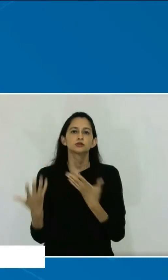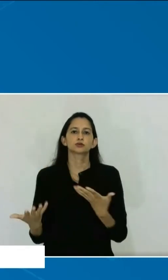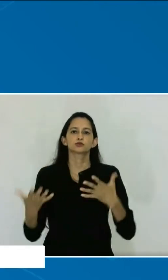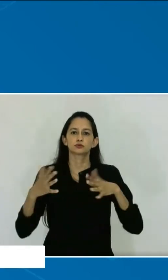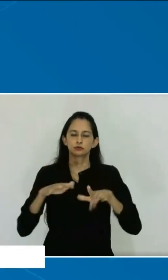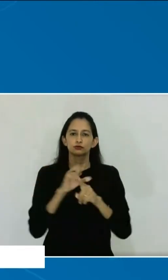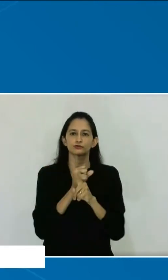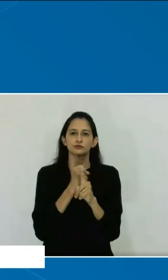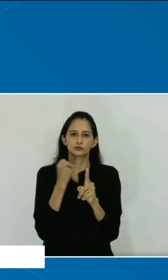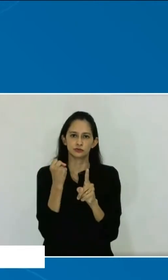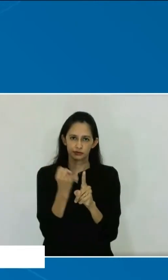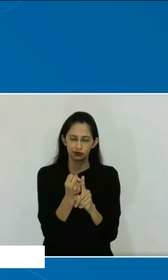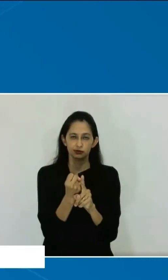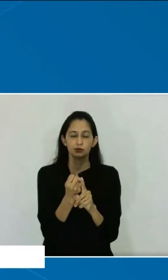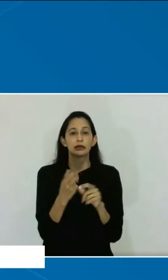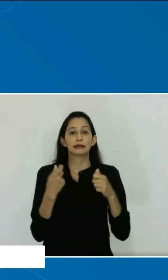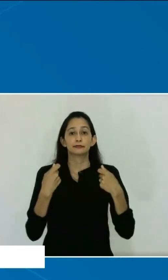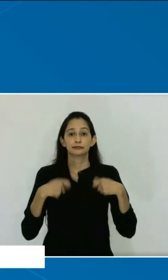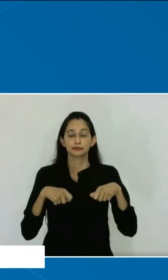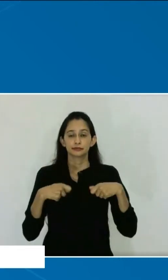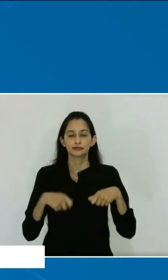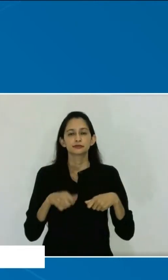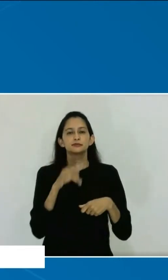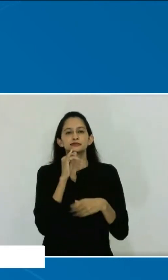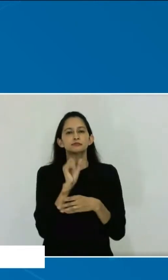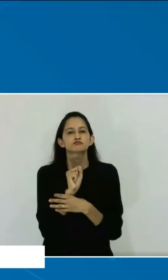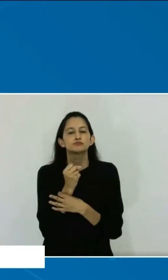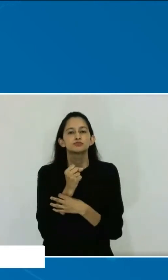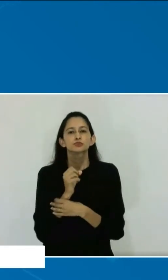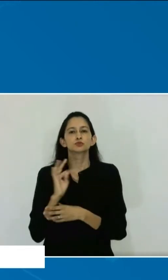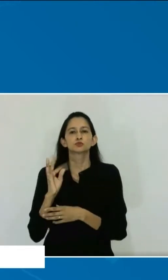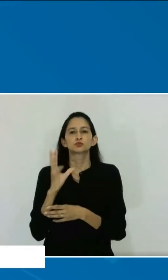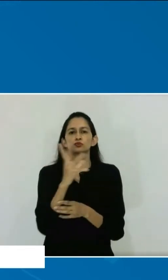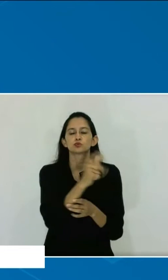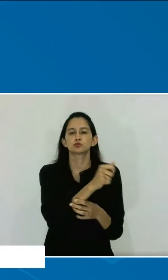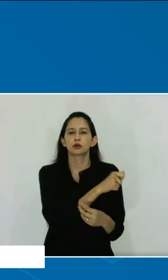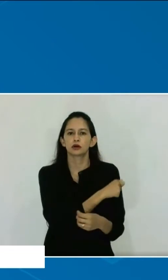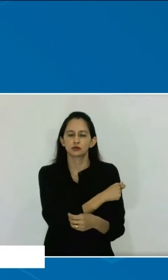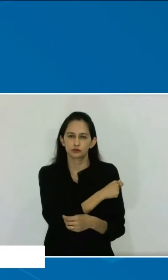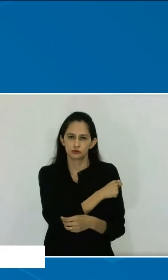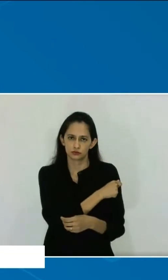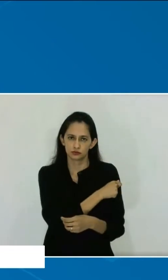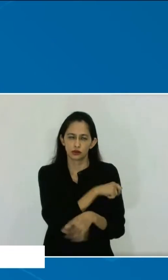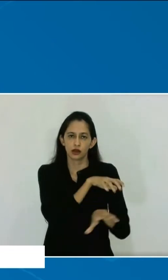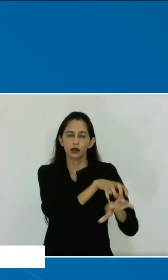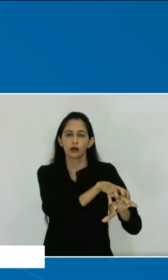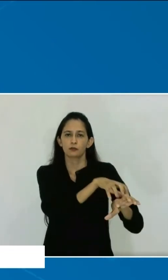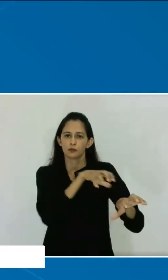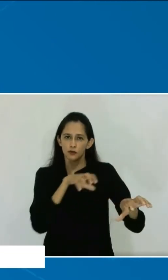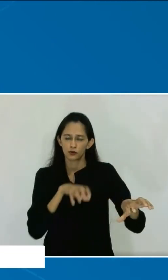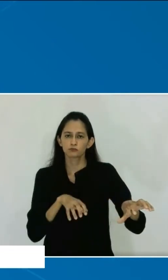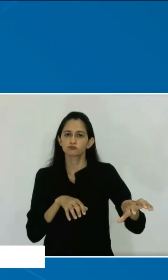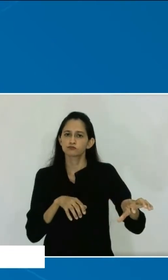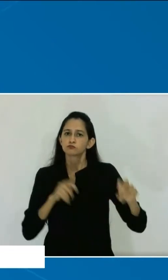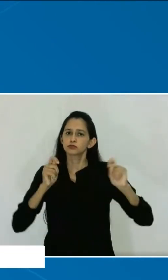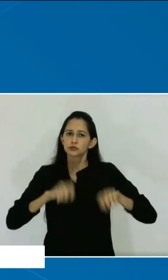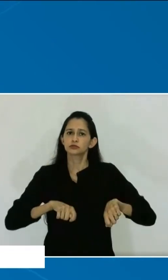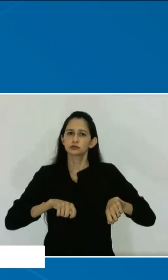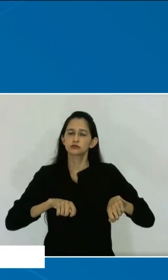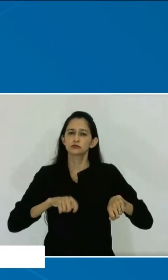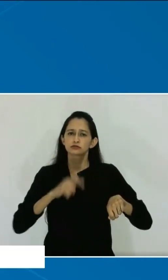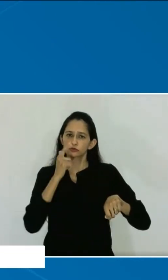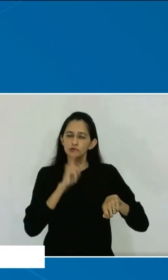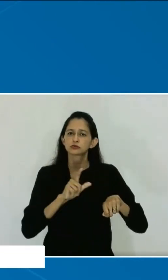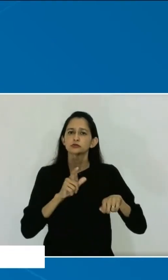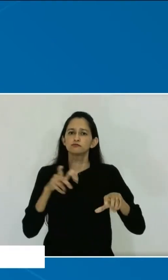né? Nós precisávamos garantir que todos os estudantes que quisessem retornar remotamente tivessem condições de